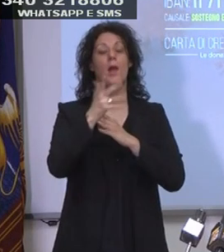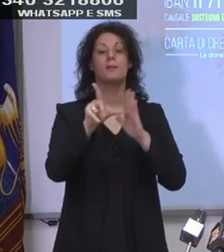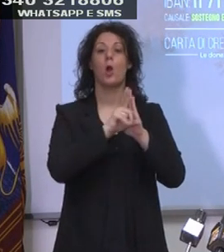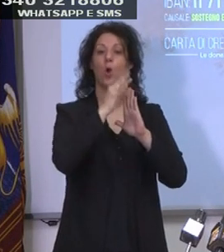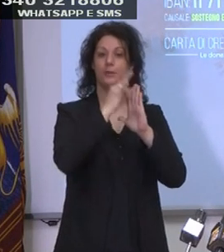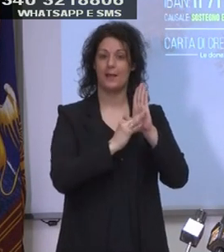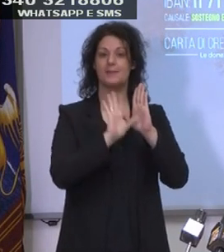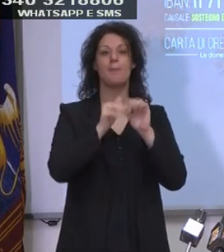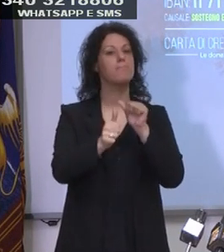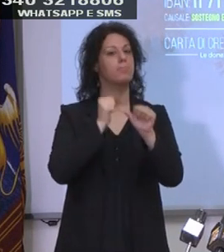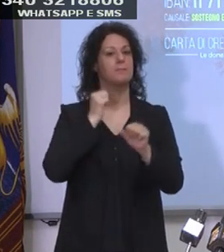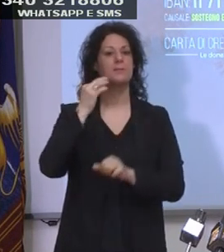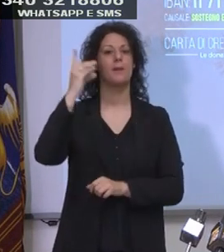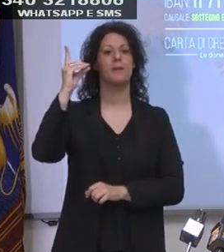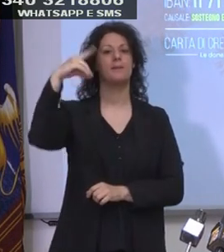del DPCM